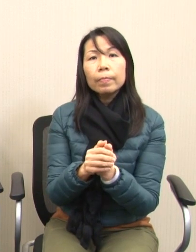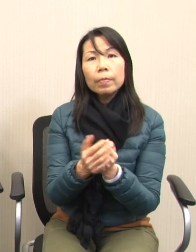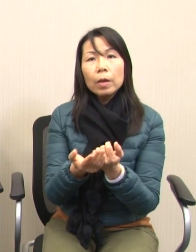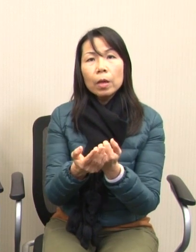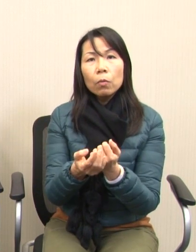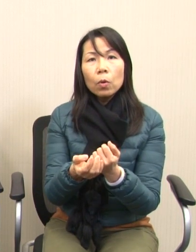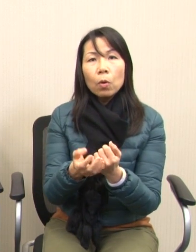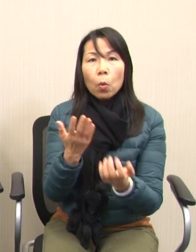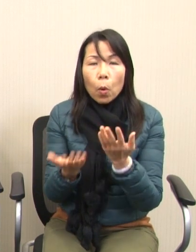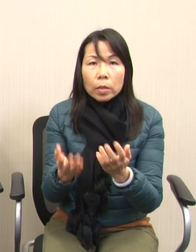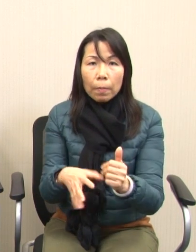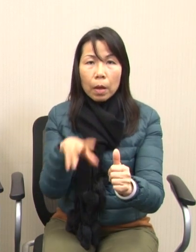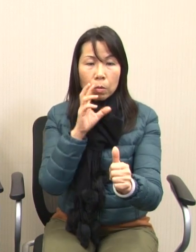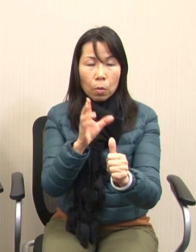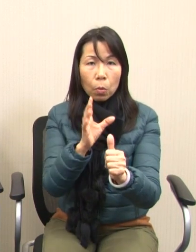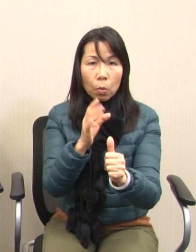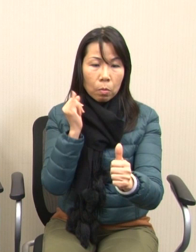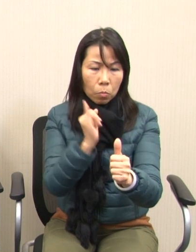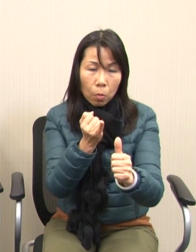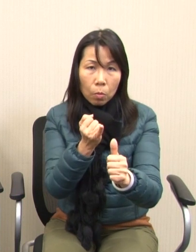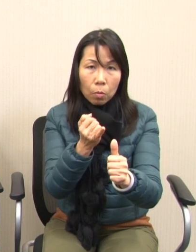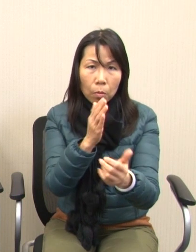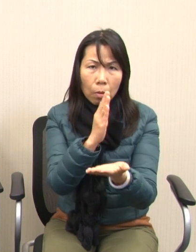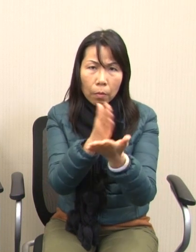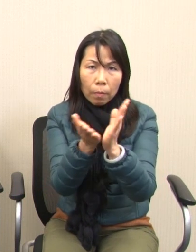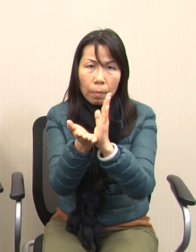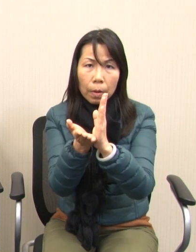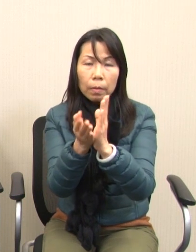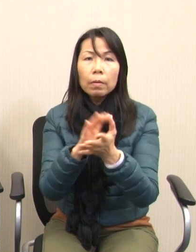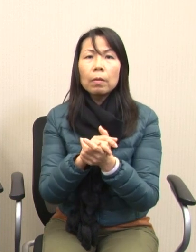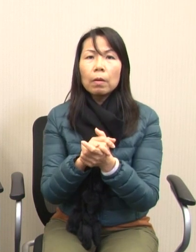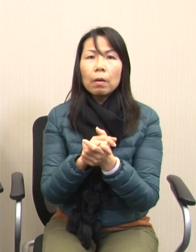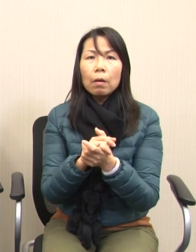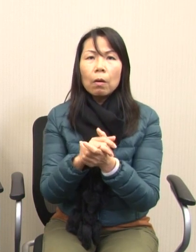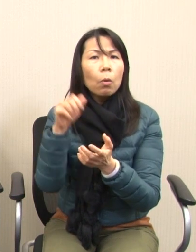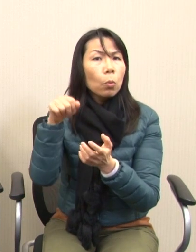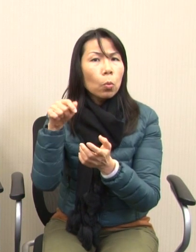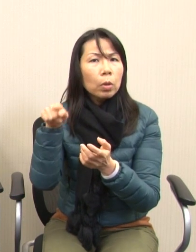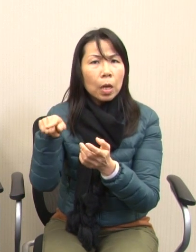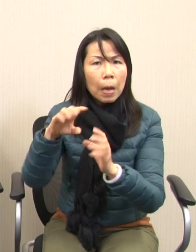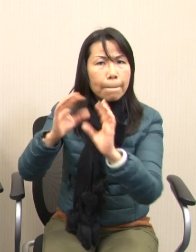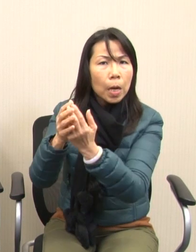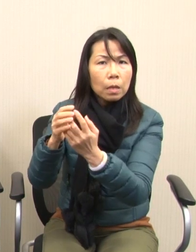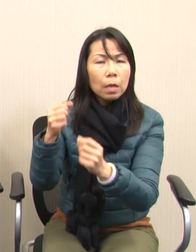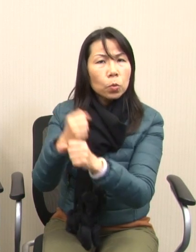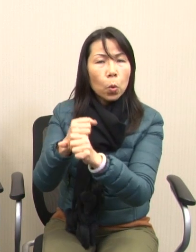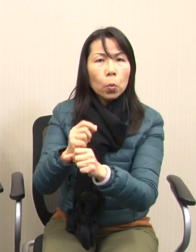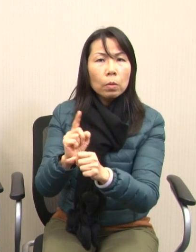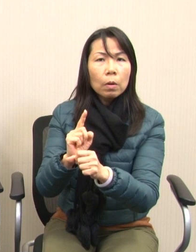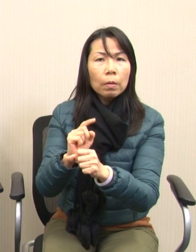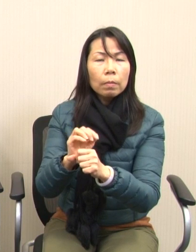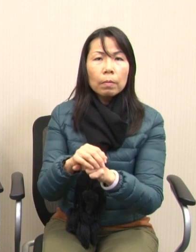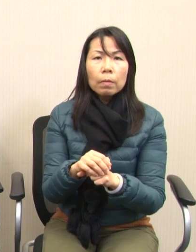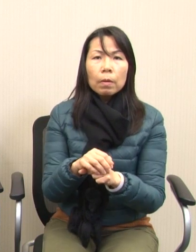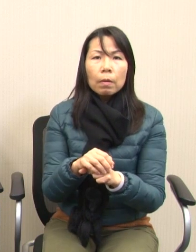告，大家看到的。可能我們未必同意那班人做的事，但這個